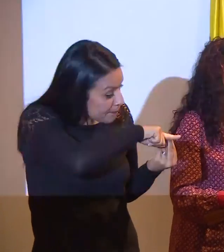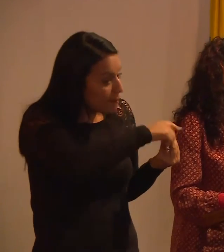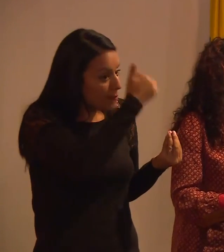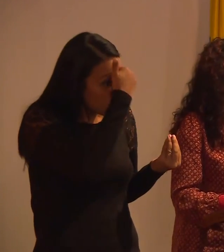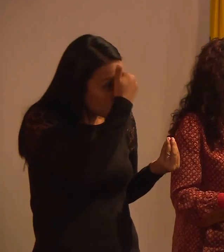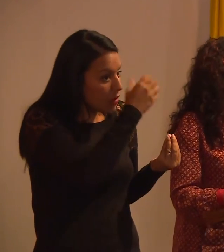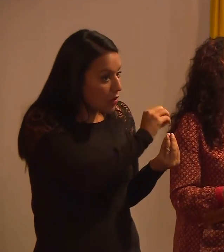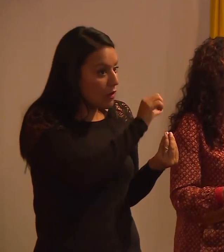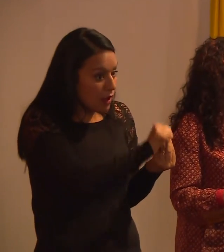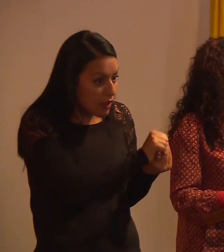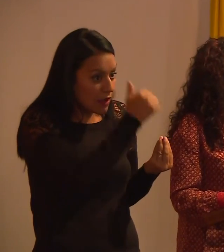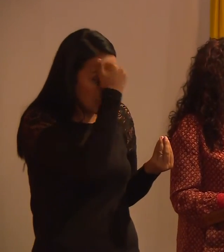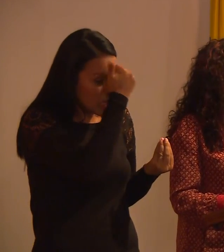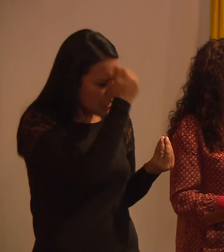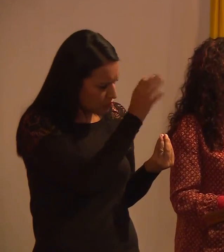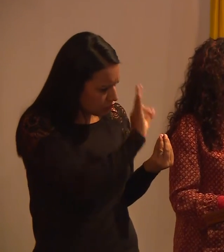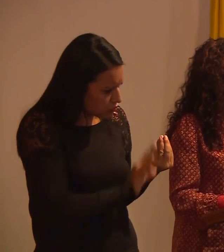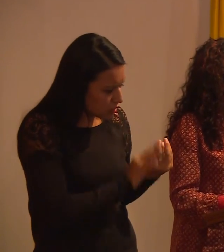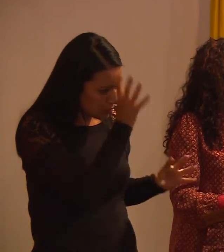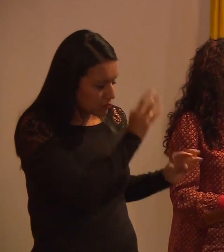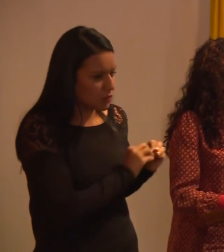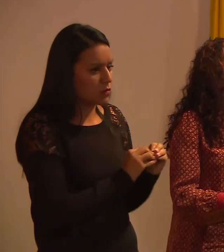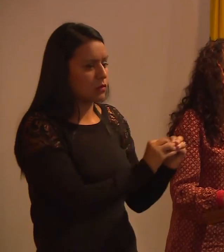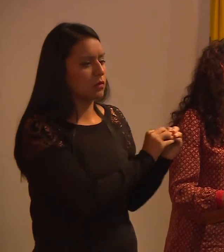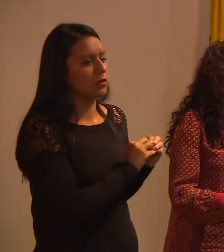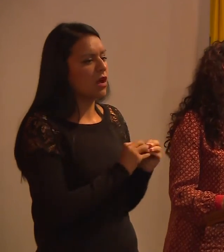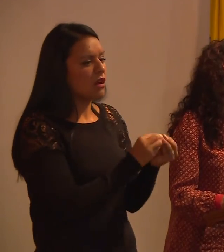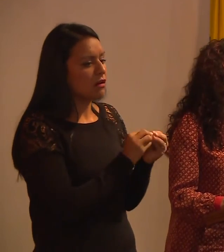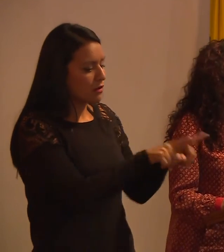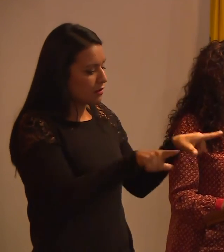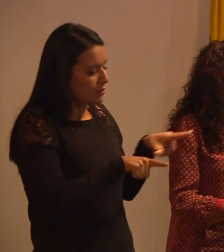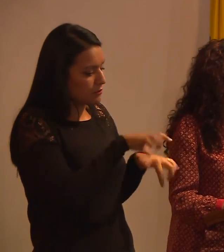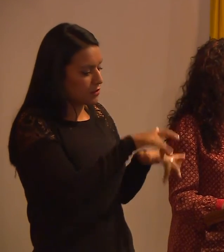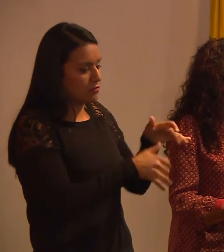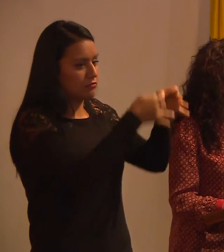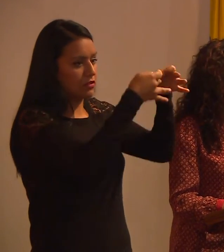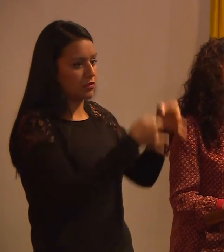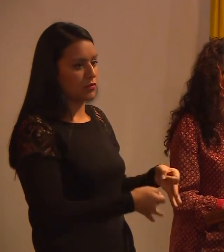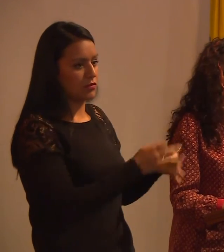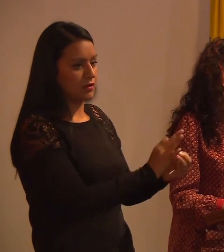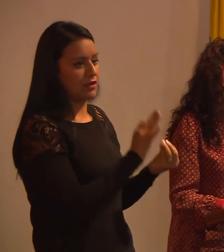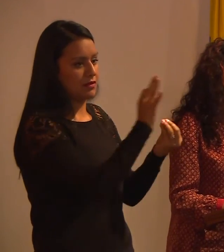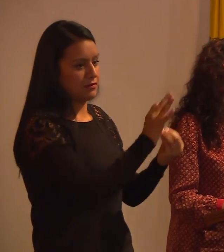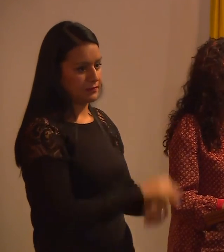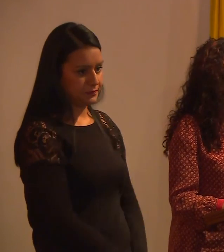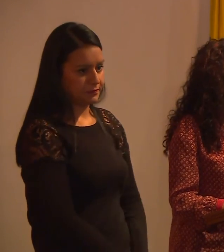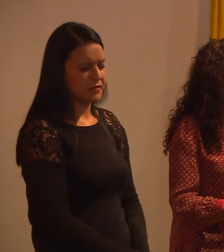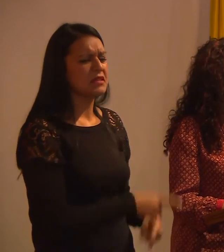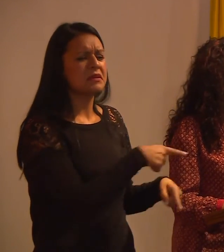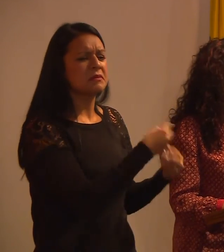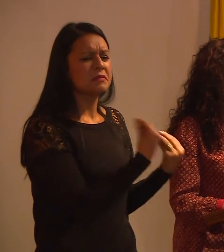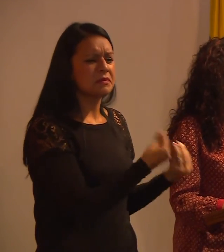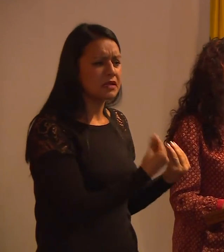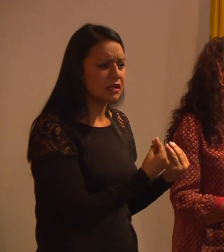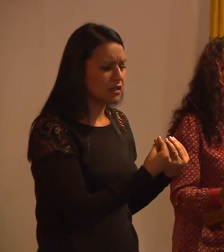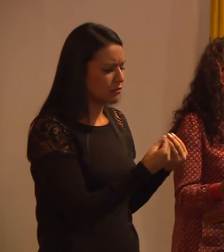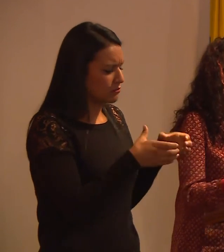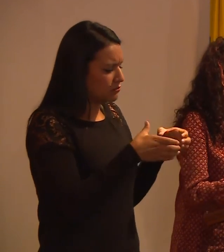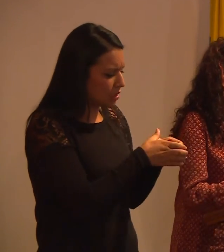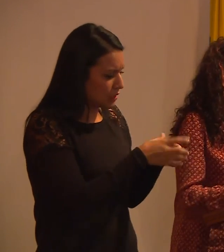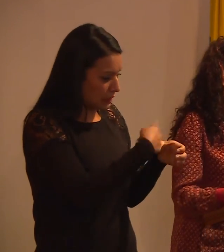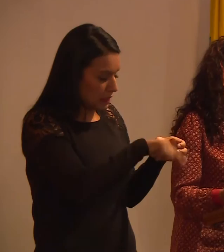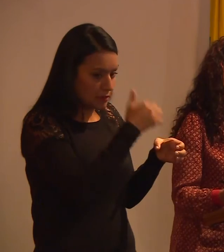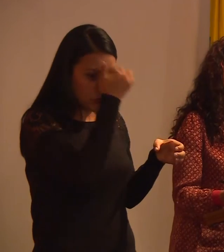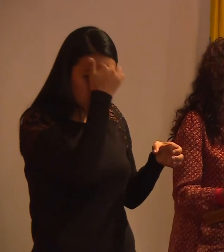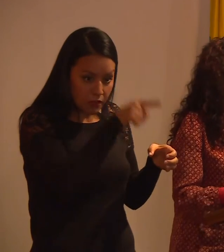profesores y profesoras que han coordinado la Oficina de Aseguramiento de la Calidad para que estas colegas